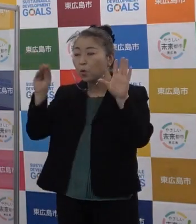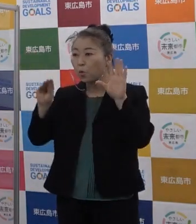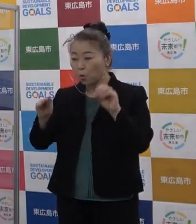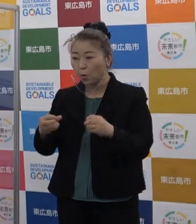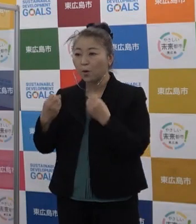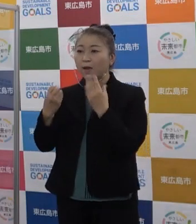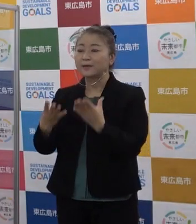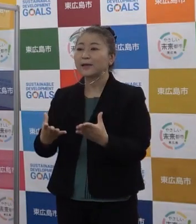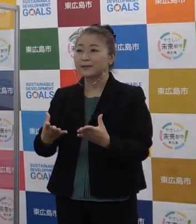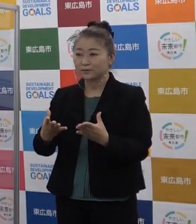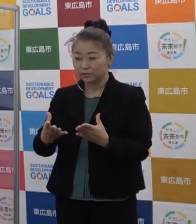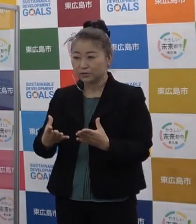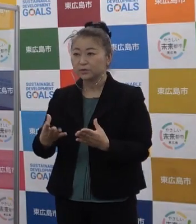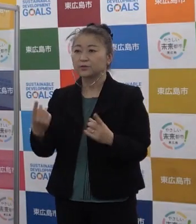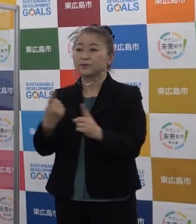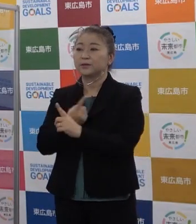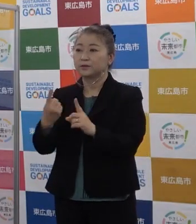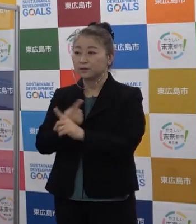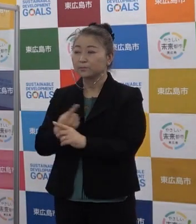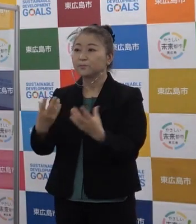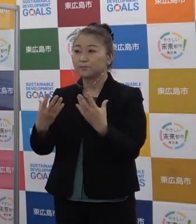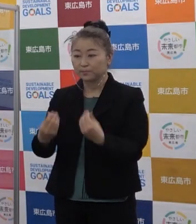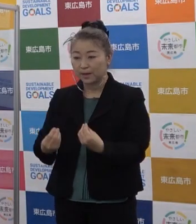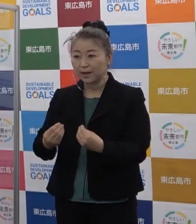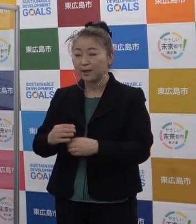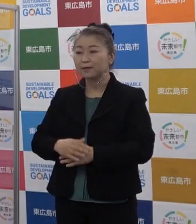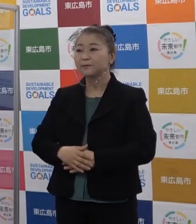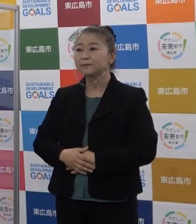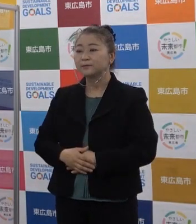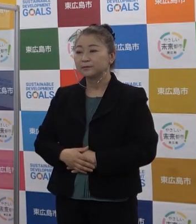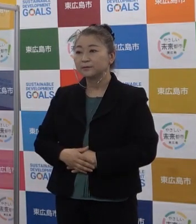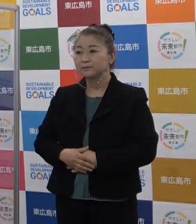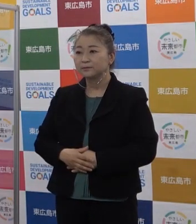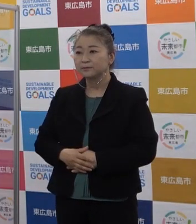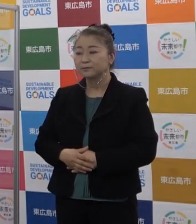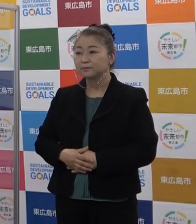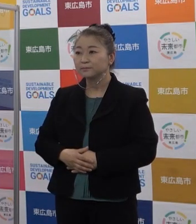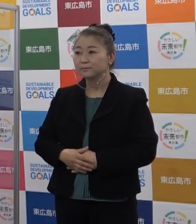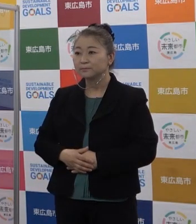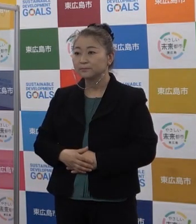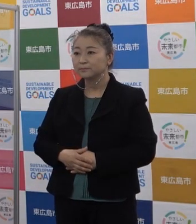開したということであります。